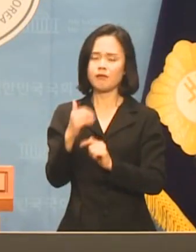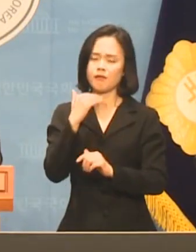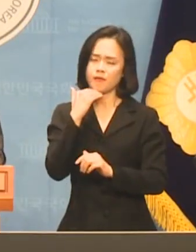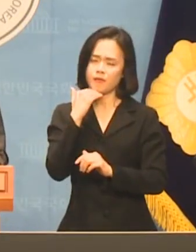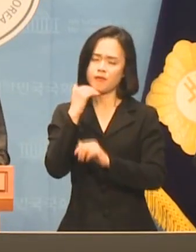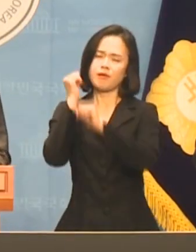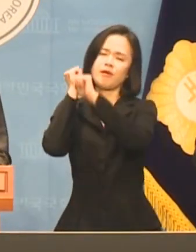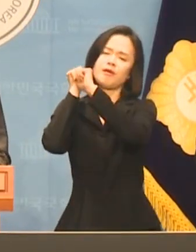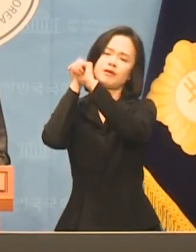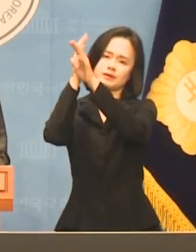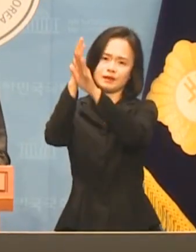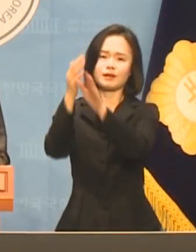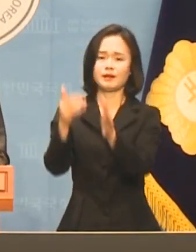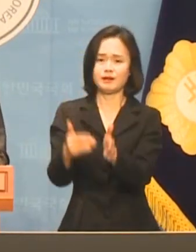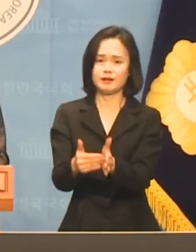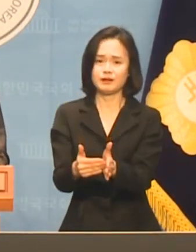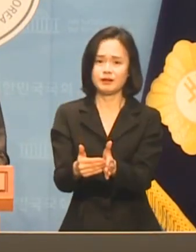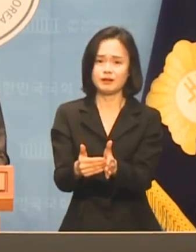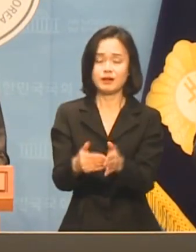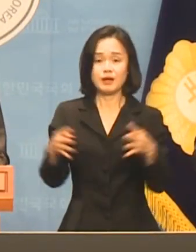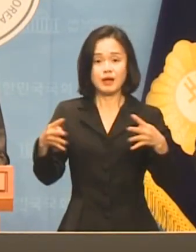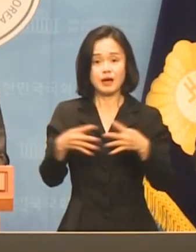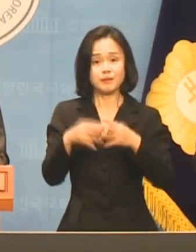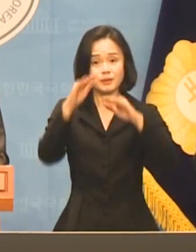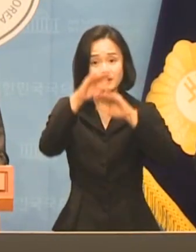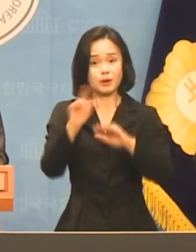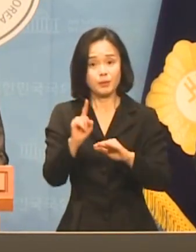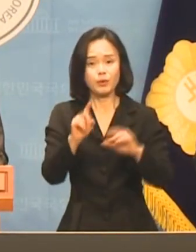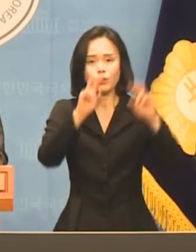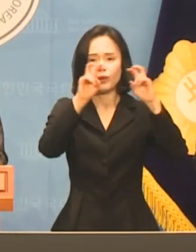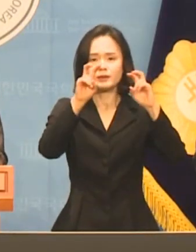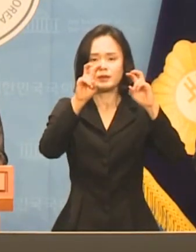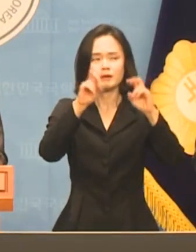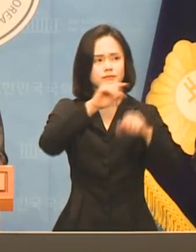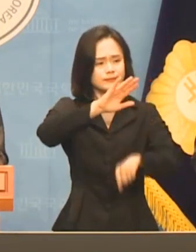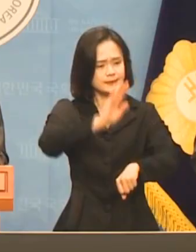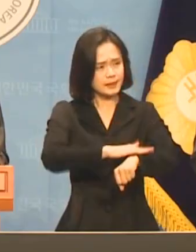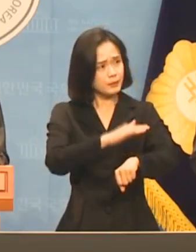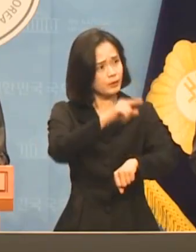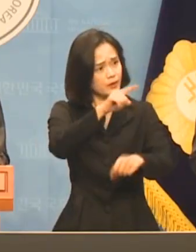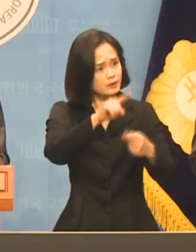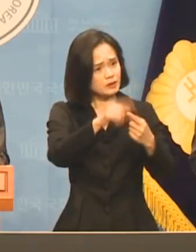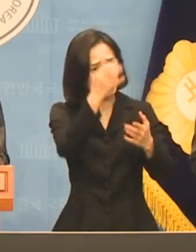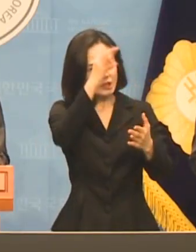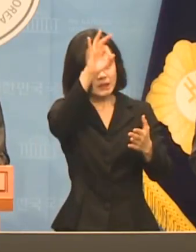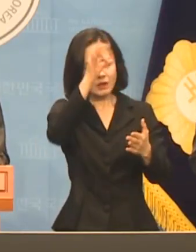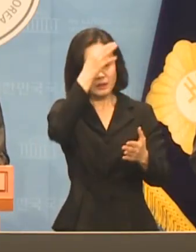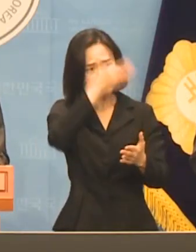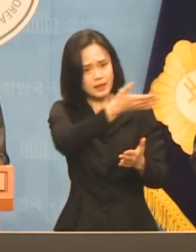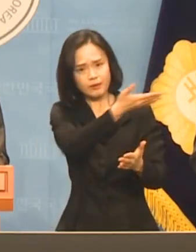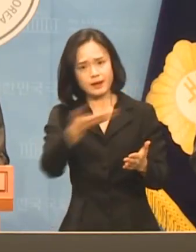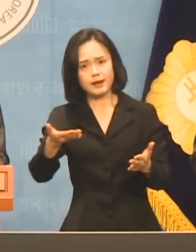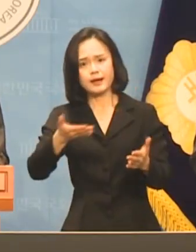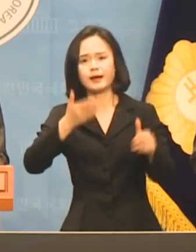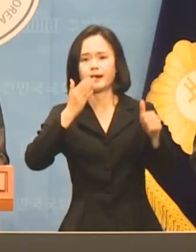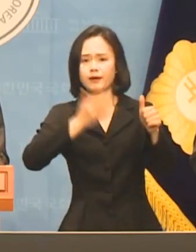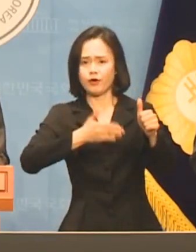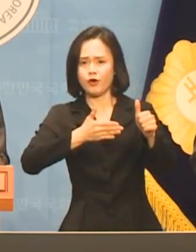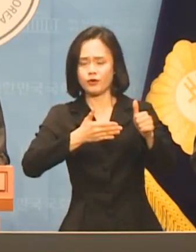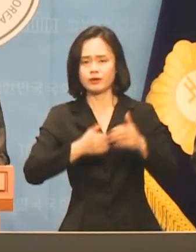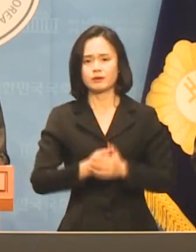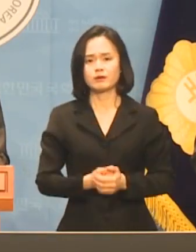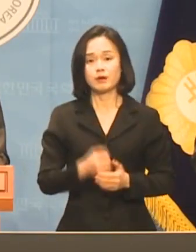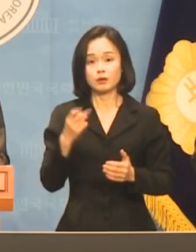합의 내용은 회사는 책임을 통감하고 공식적으로 사과할 것, 회사는 사과문을 작성해 홈페이지에 올리고